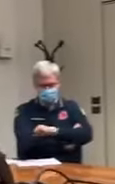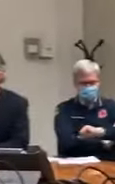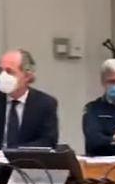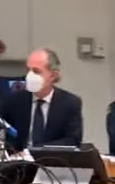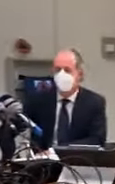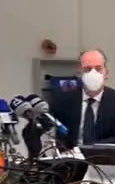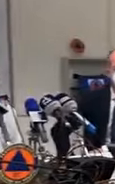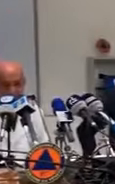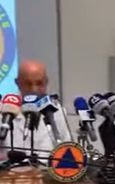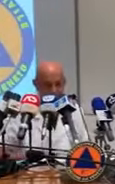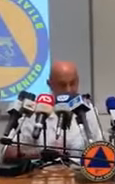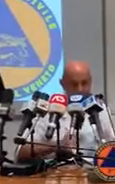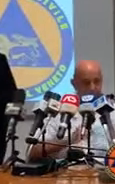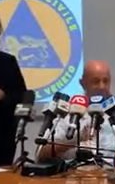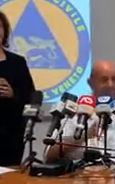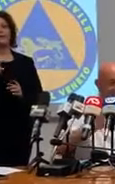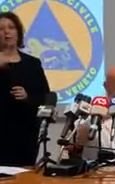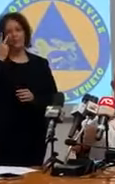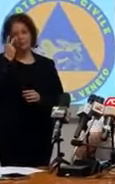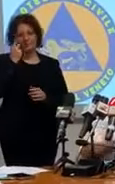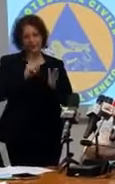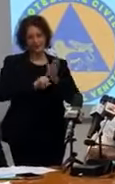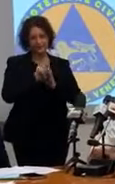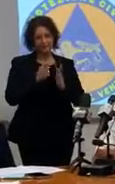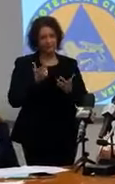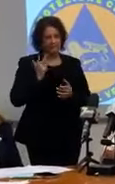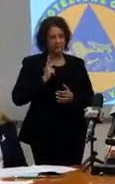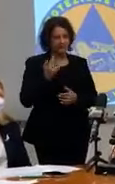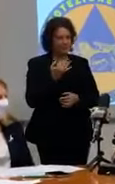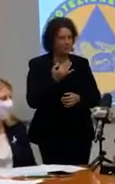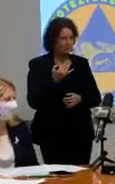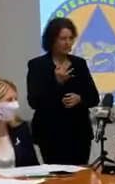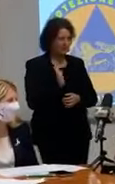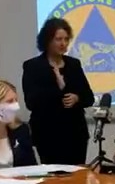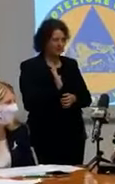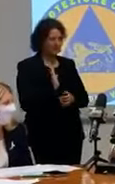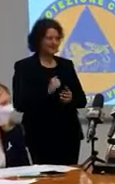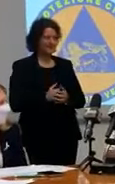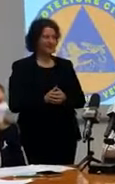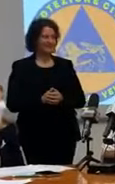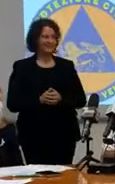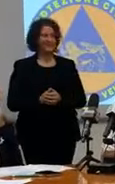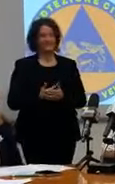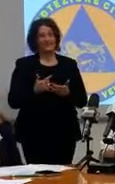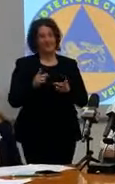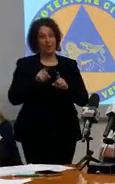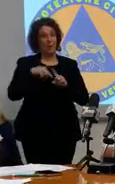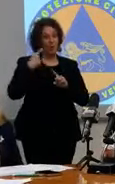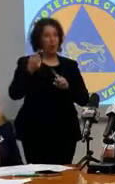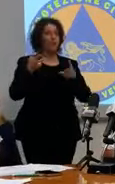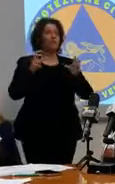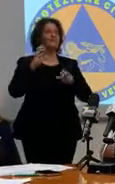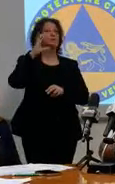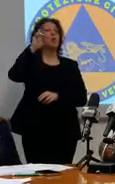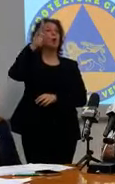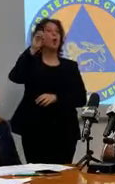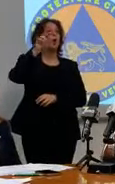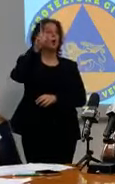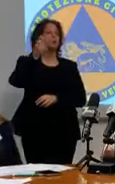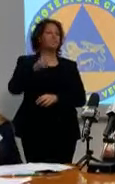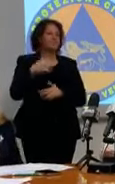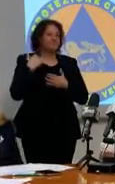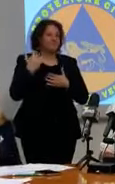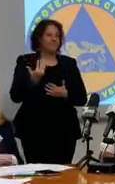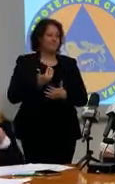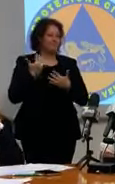tolgo, poi vedremo il risultato, speriamo bene. No, altro che crozza. Mi